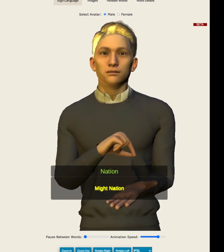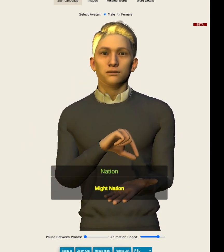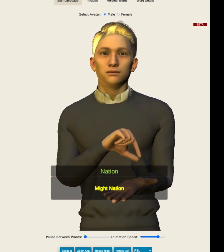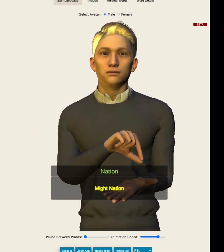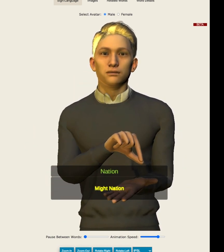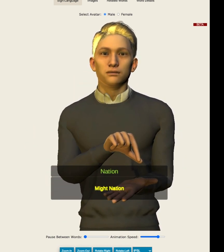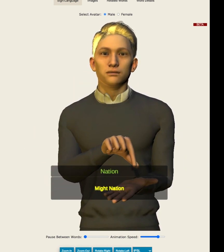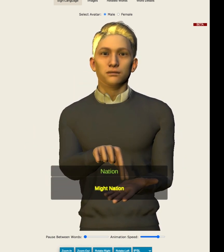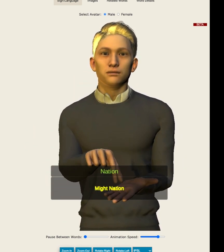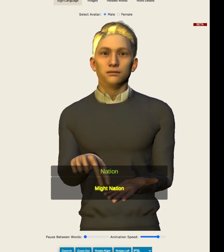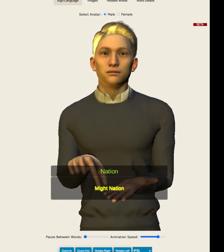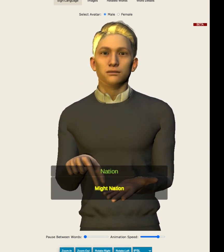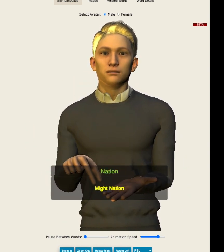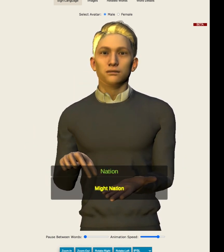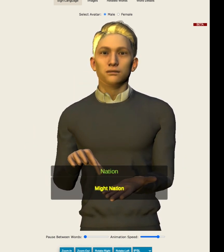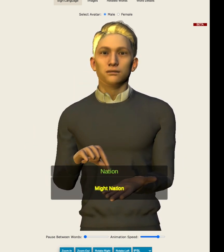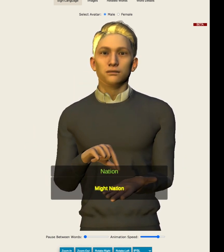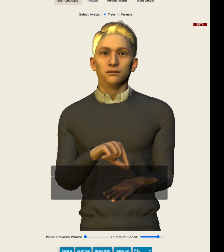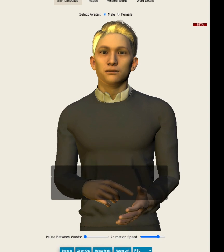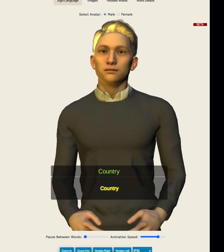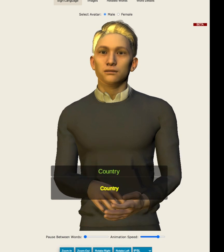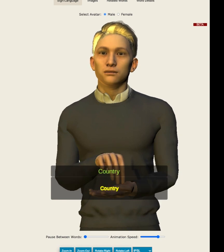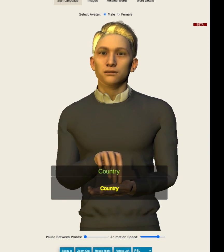نظار